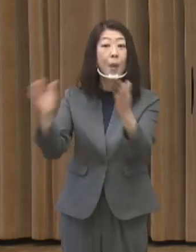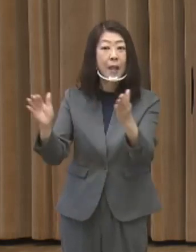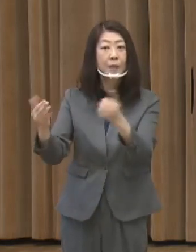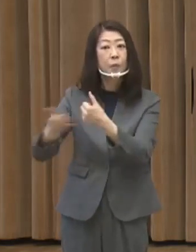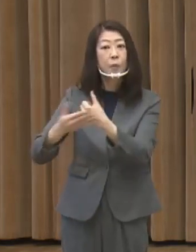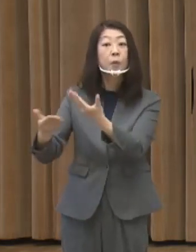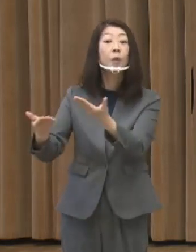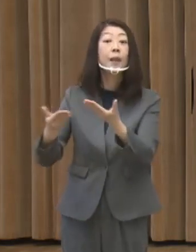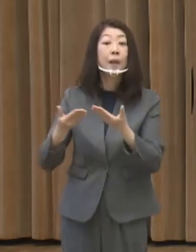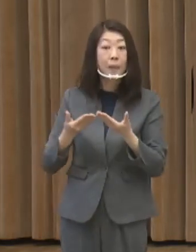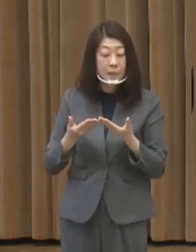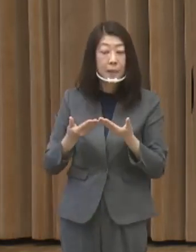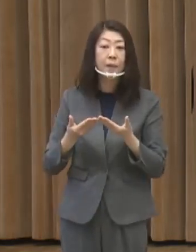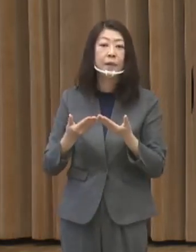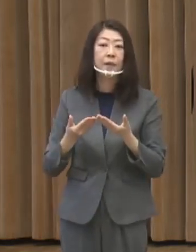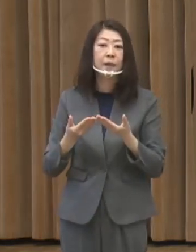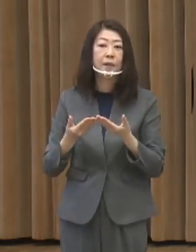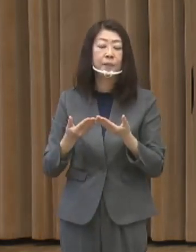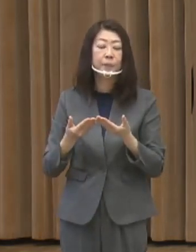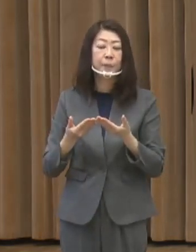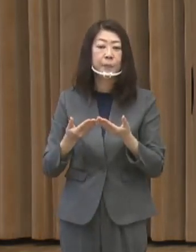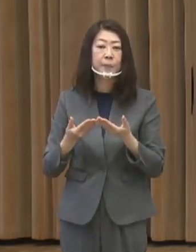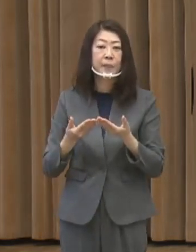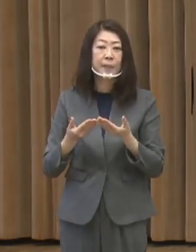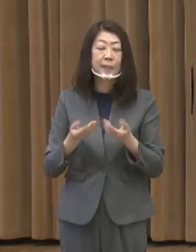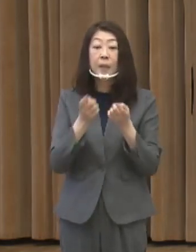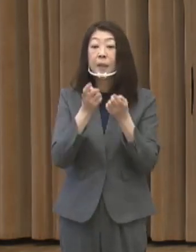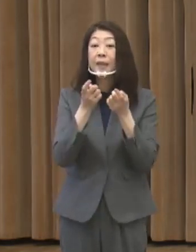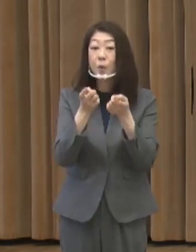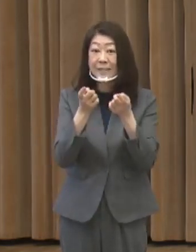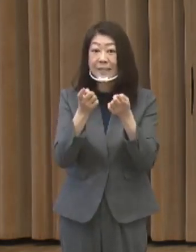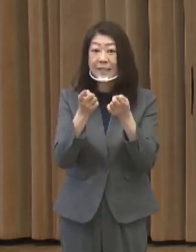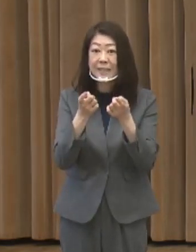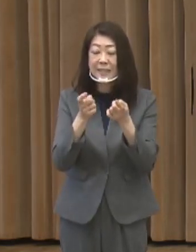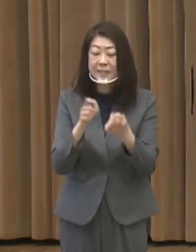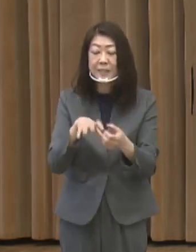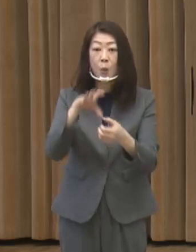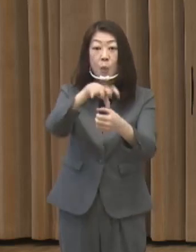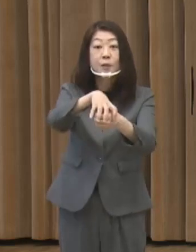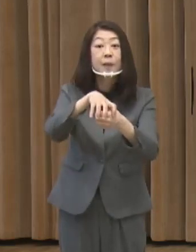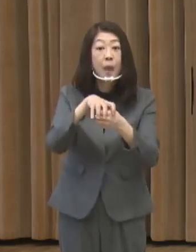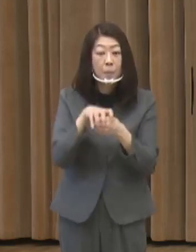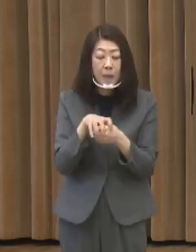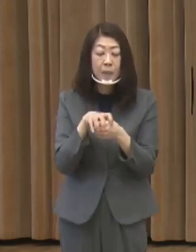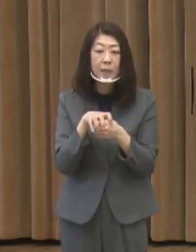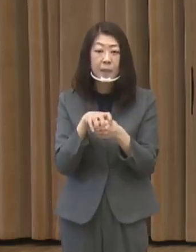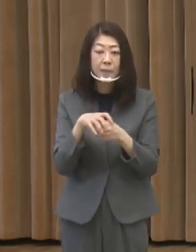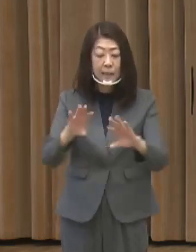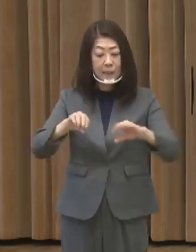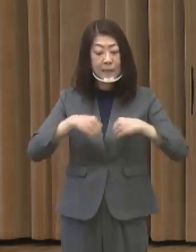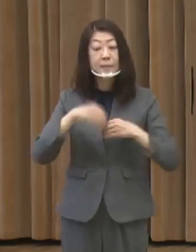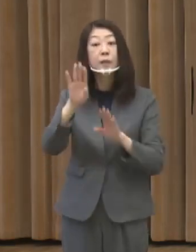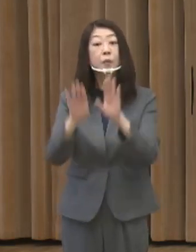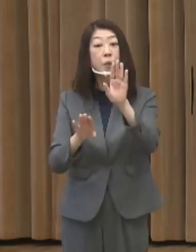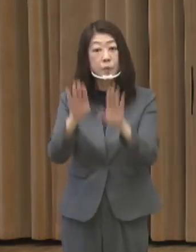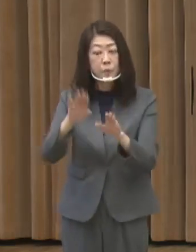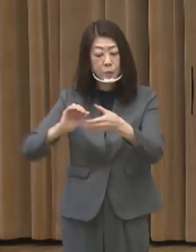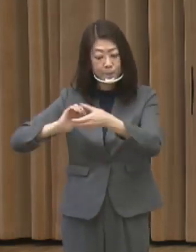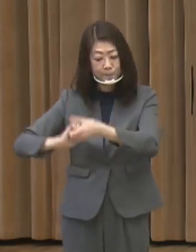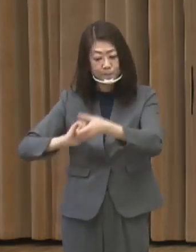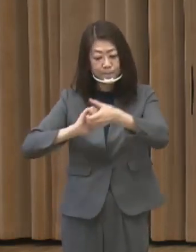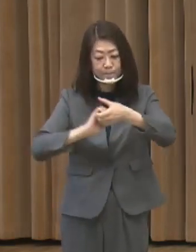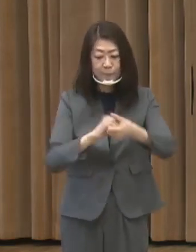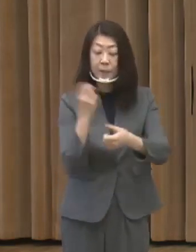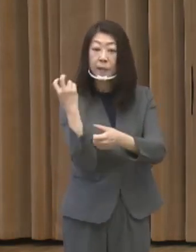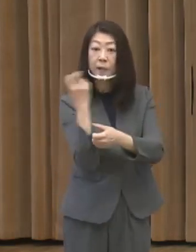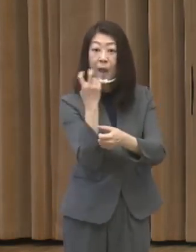罠もあったんですよね、もう含めてですけれども、イノシシを捕獲をして、その感染の状況を定期的にこれまで